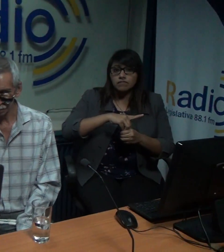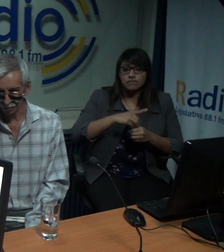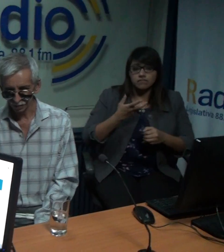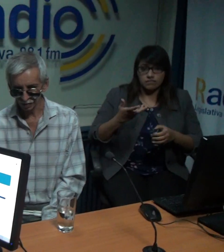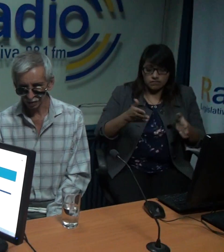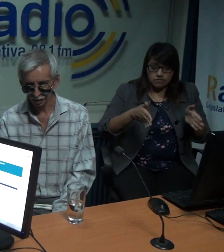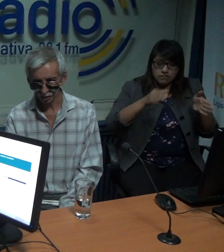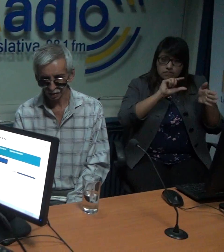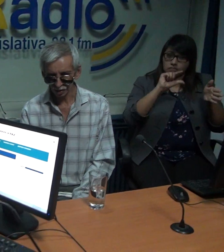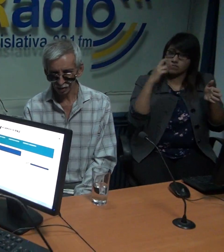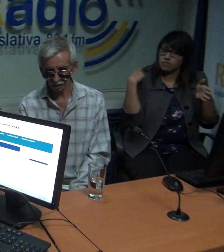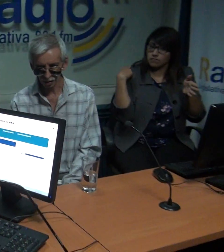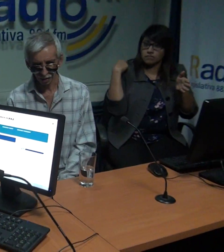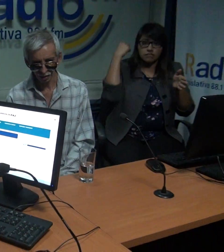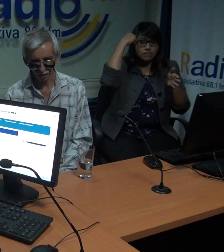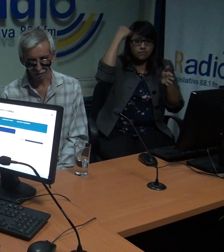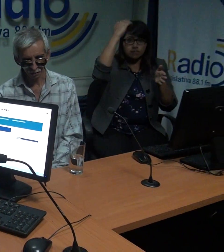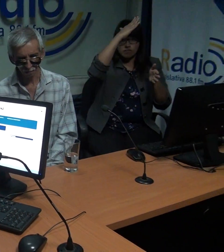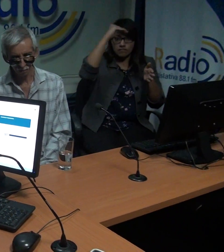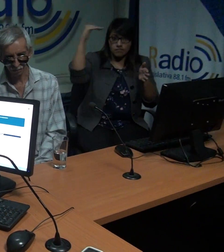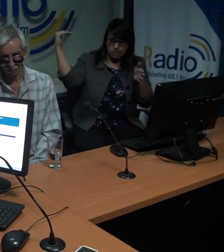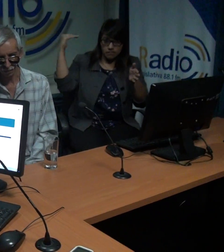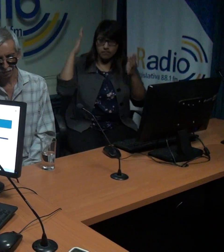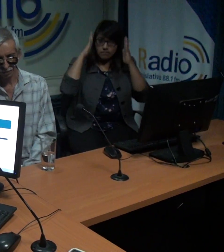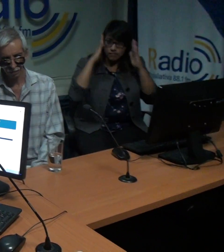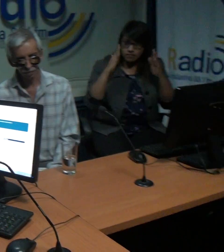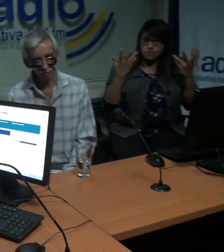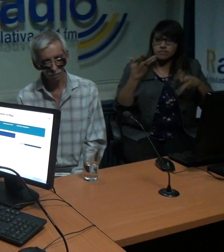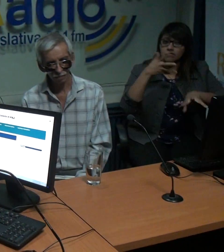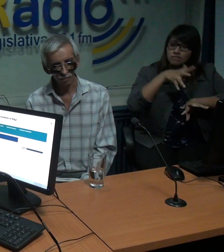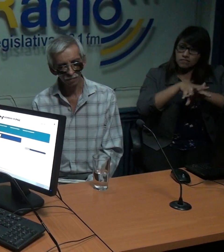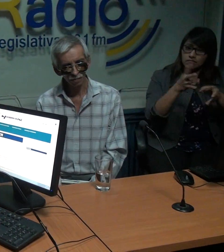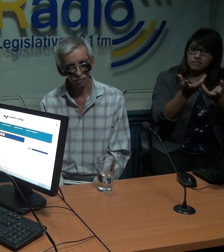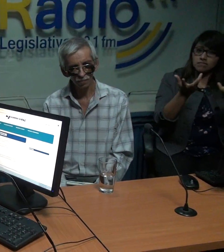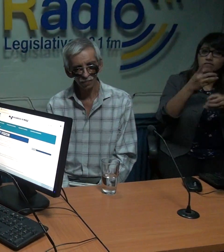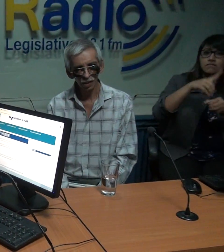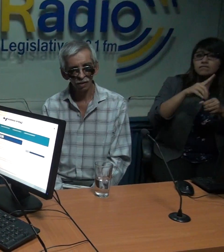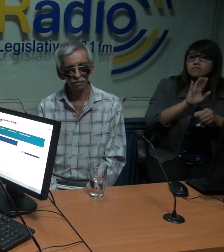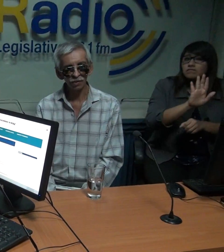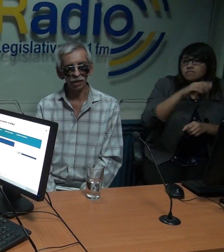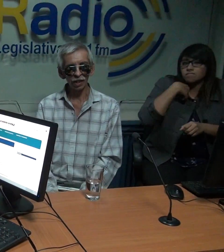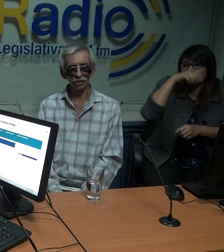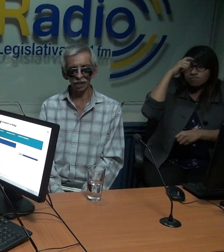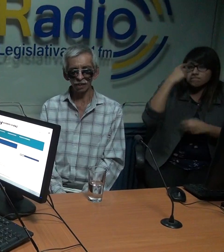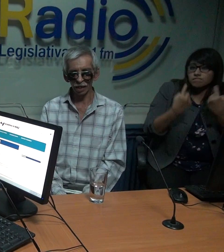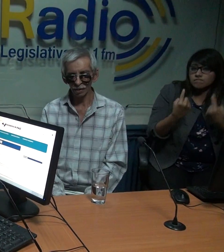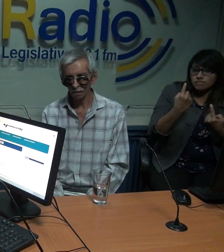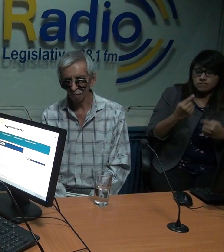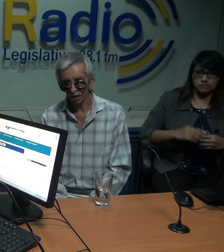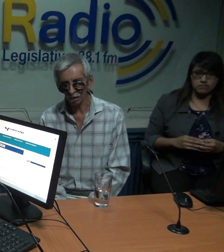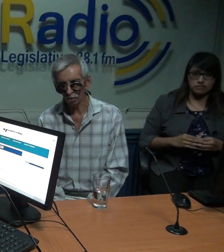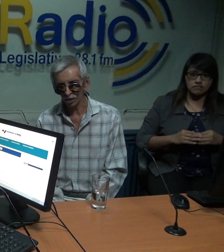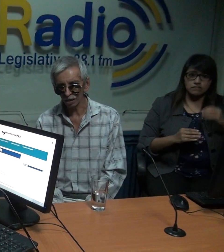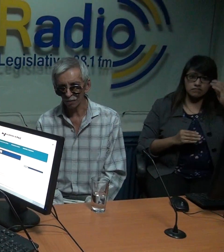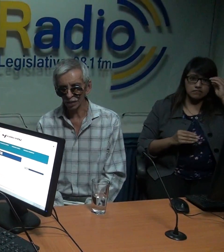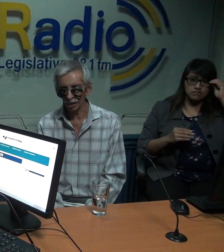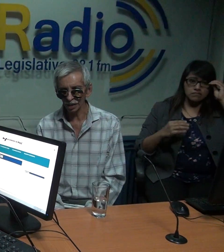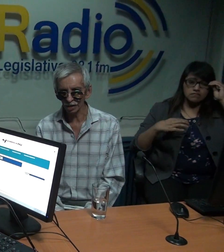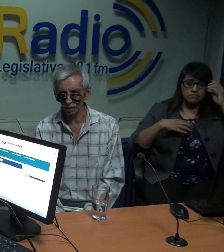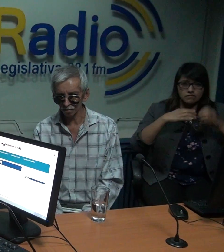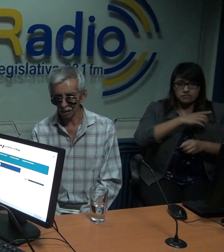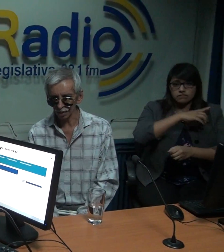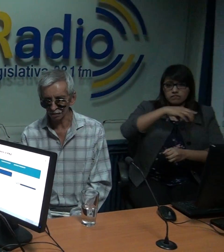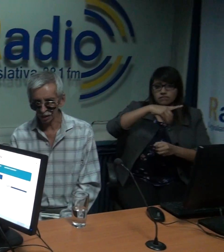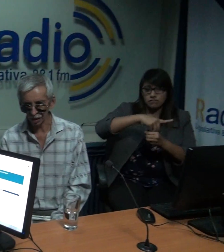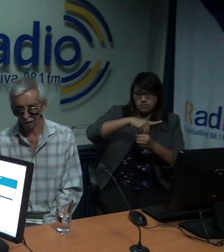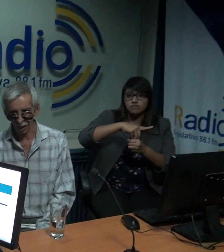ente rector de la Política Nacional de Atención Integral a las Personas con Discapacidad? Sí, en realidad el CONAIPD